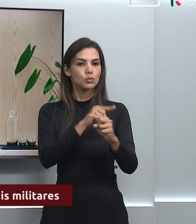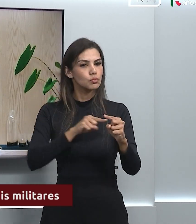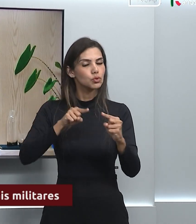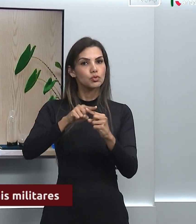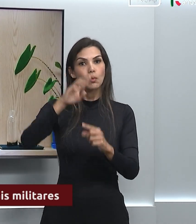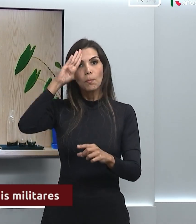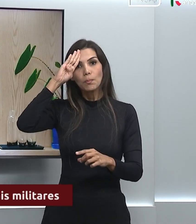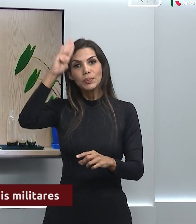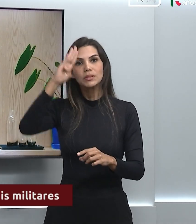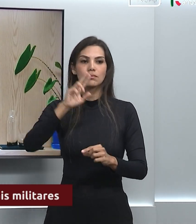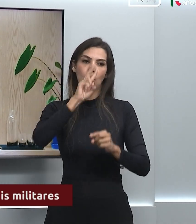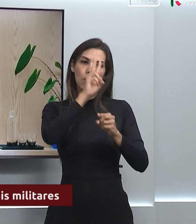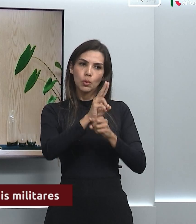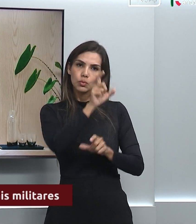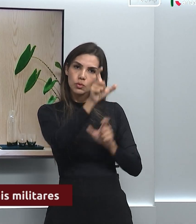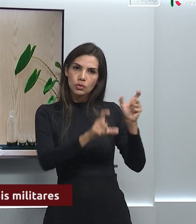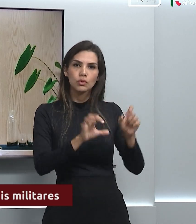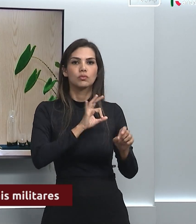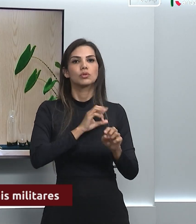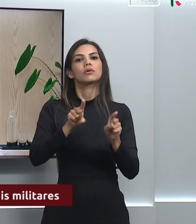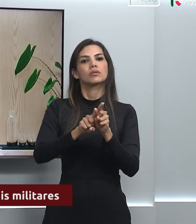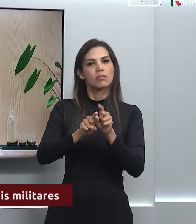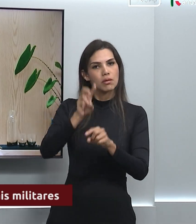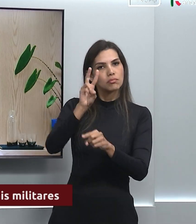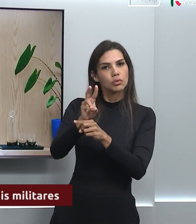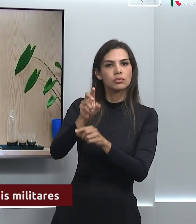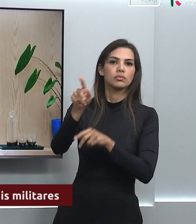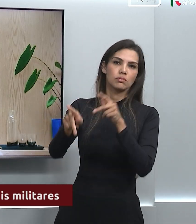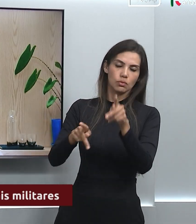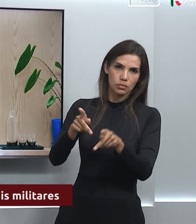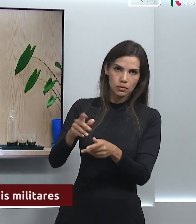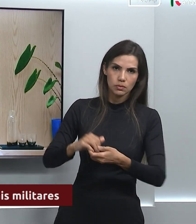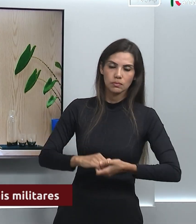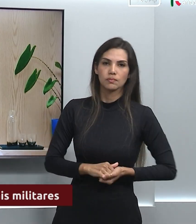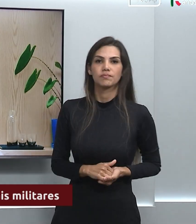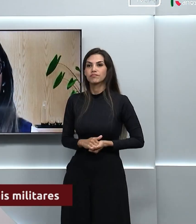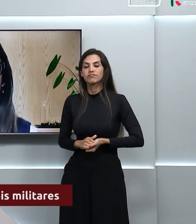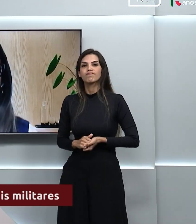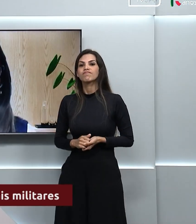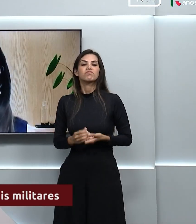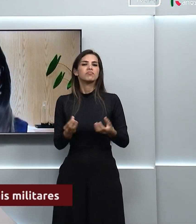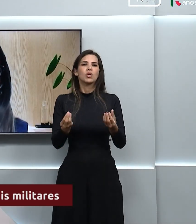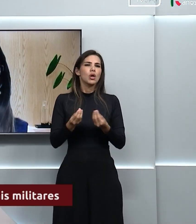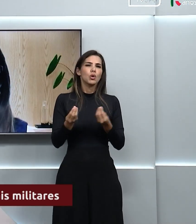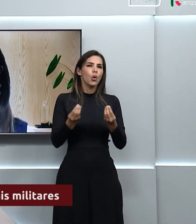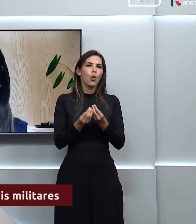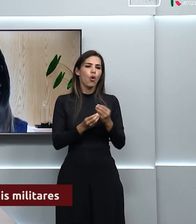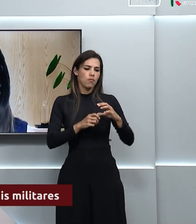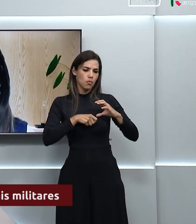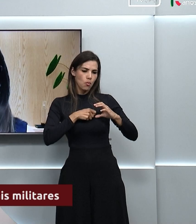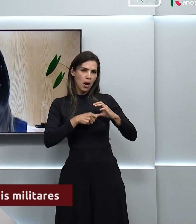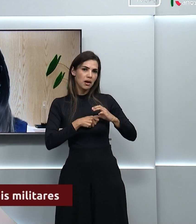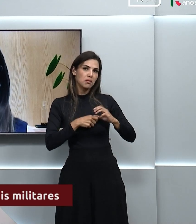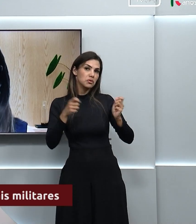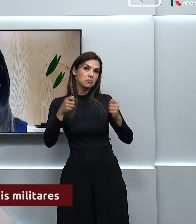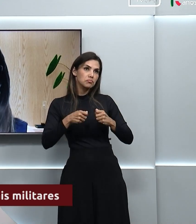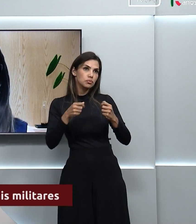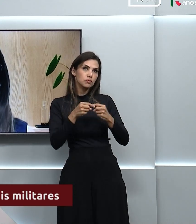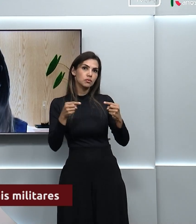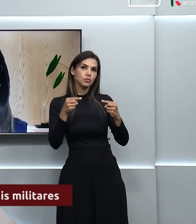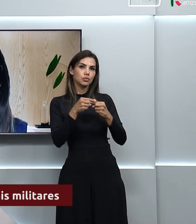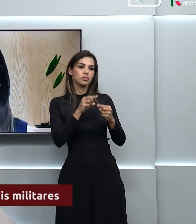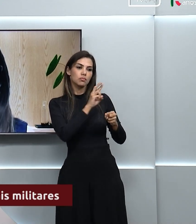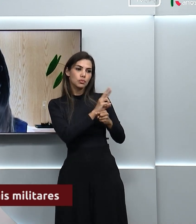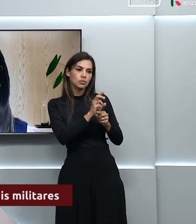dos policiais quanto da população. E de que forma que essas câmeras garantiriam essa proteção para policiais e para o